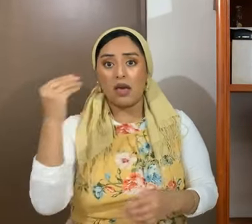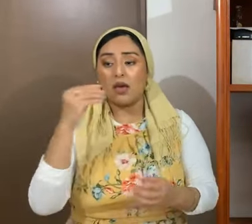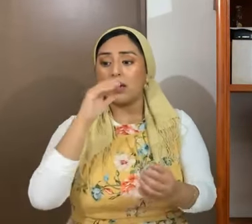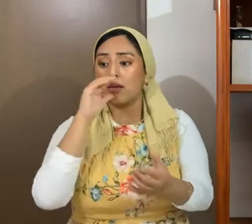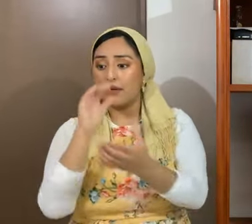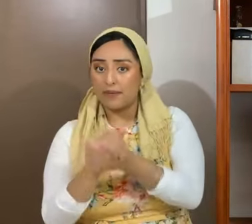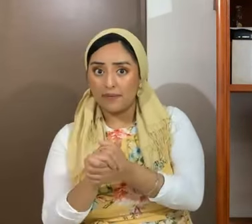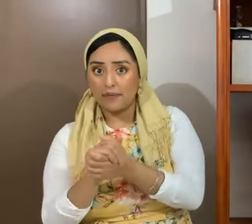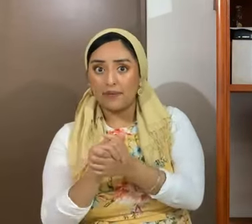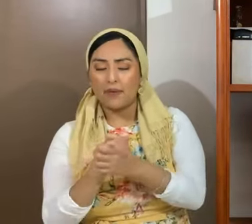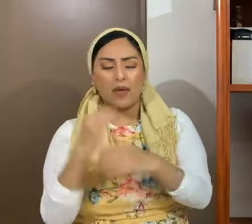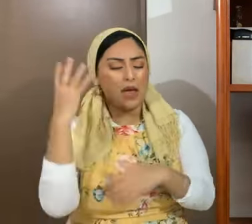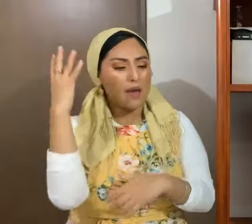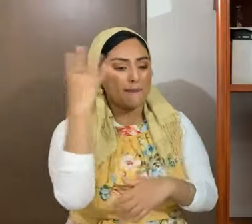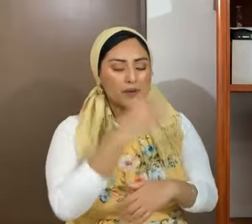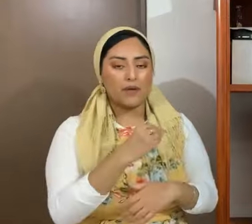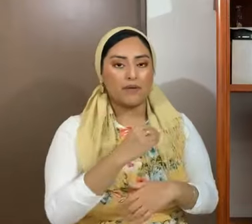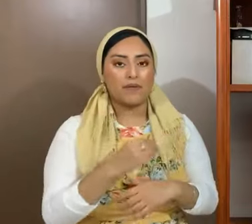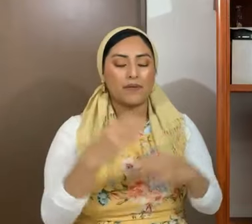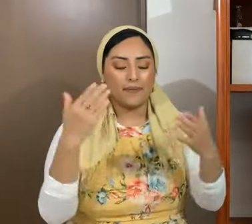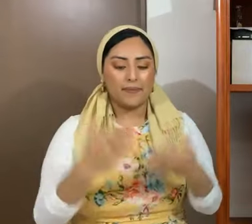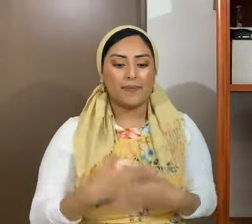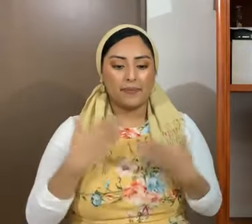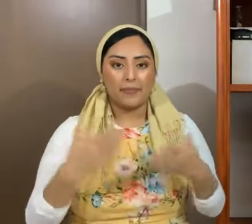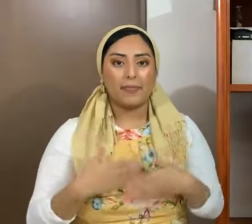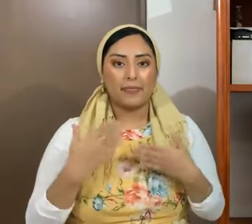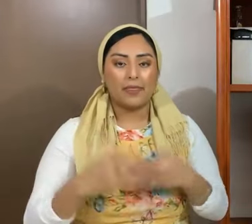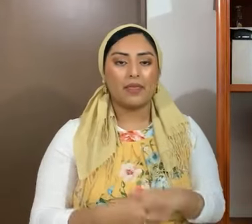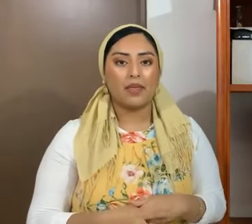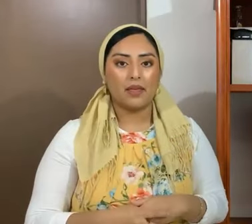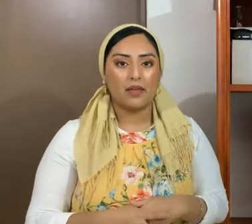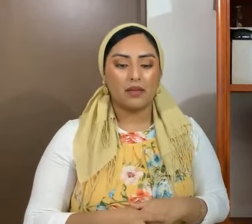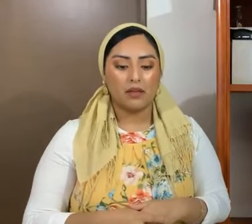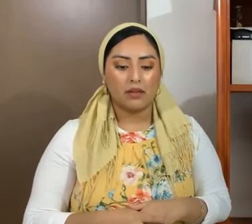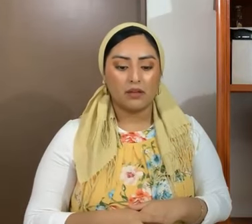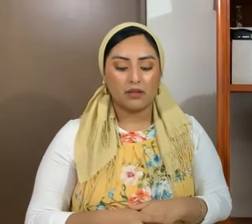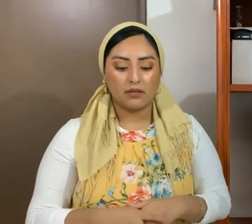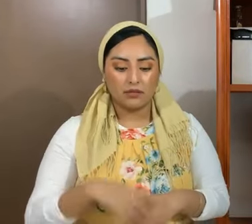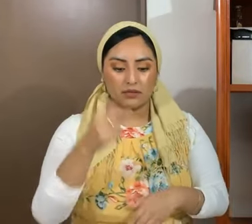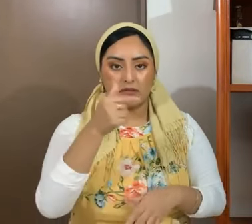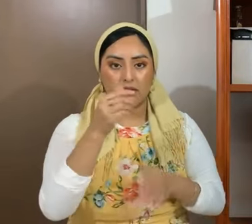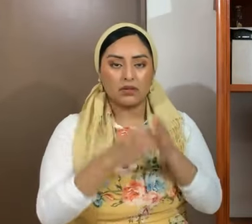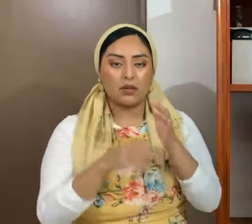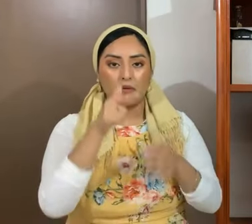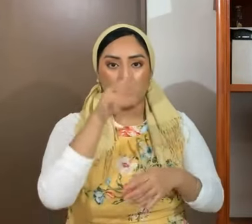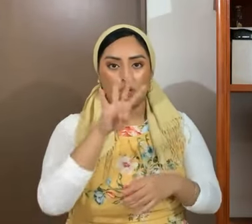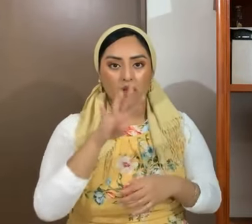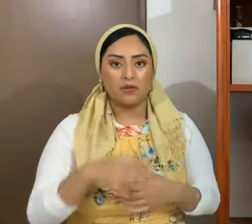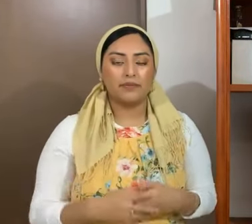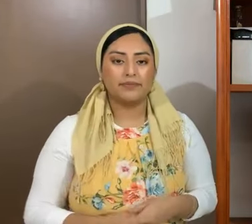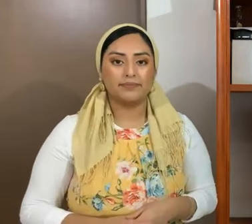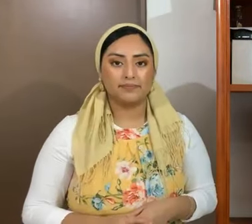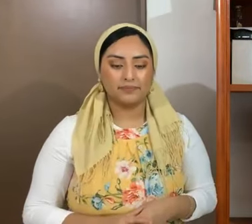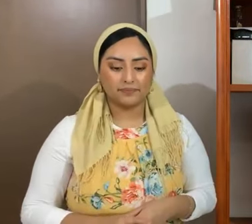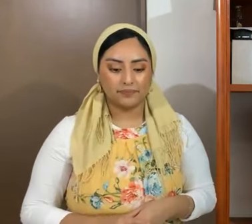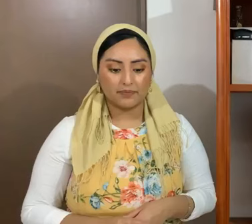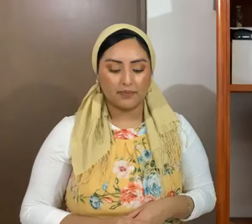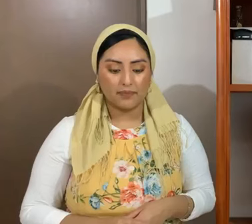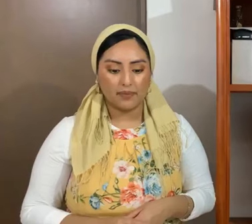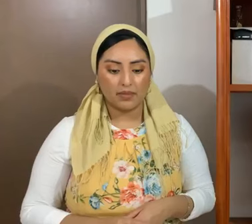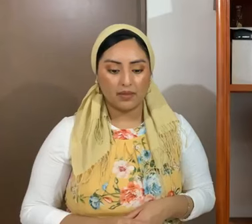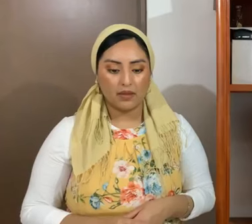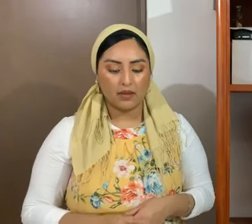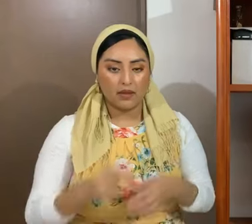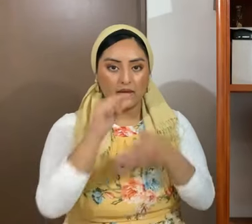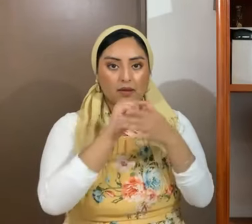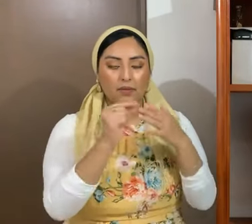boda, y es algo muy hermoso y nos vamos a gozar. Vamos a verlo. Vamos a Génesis 24 y vamos a